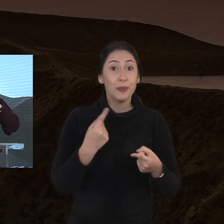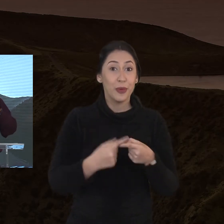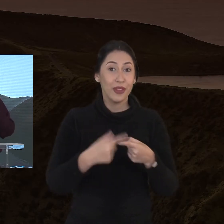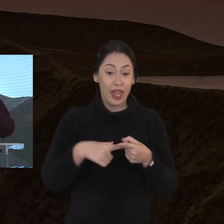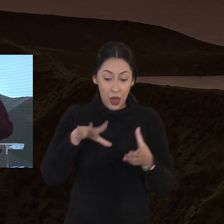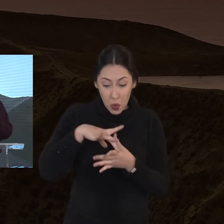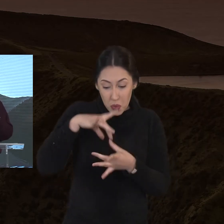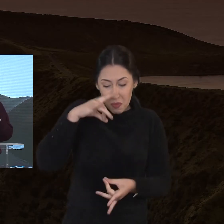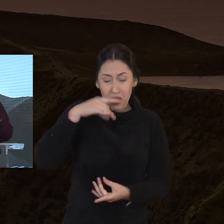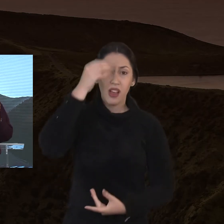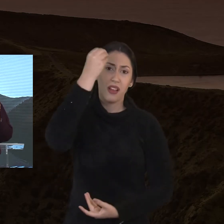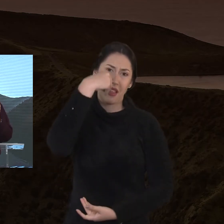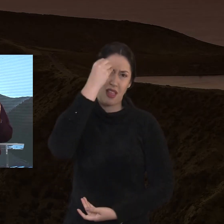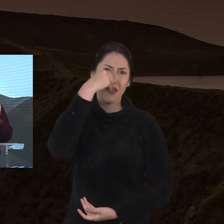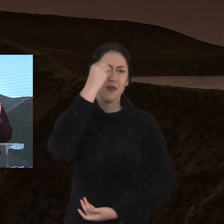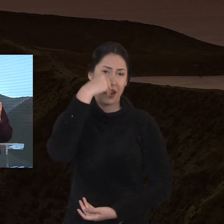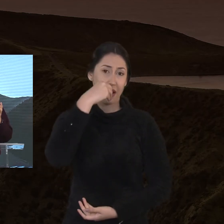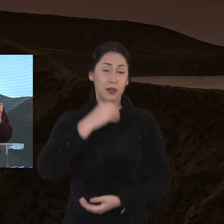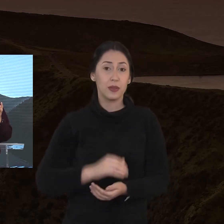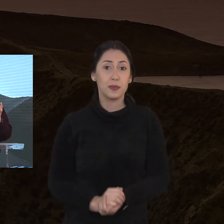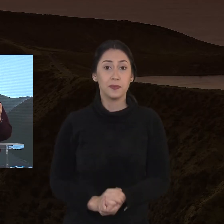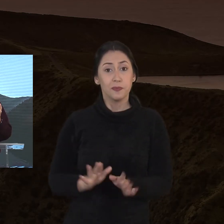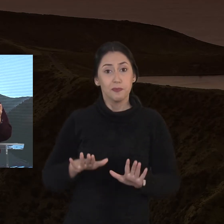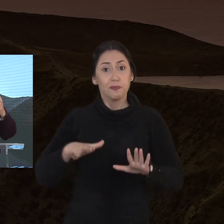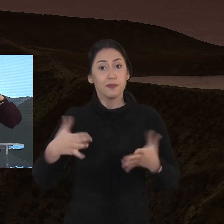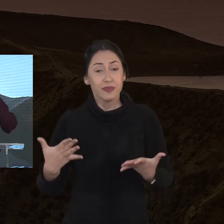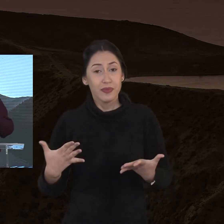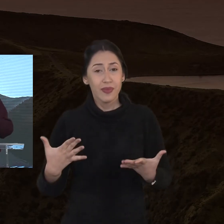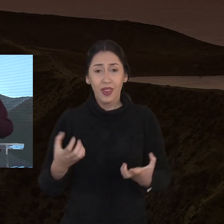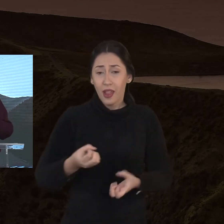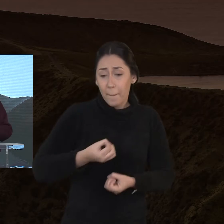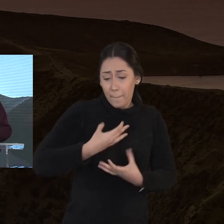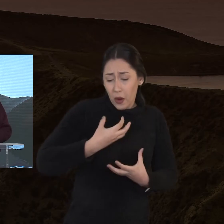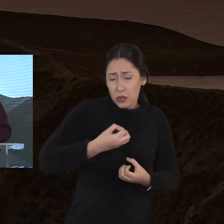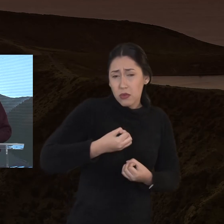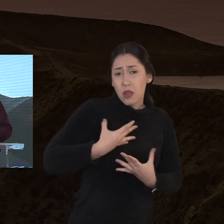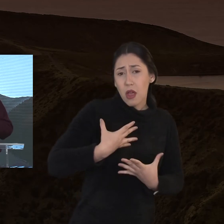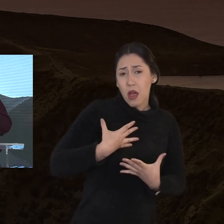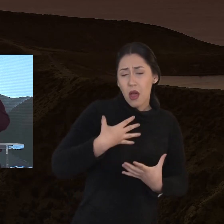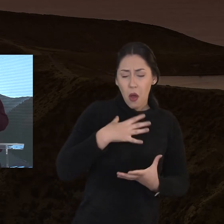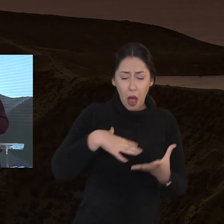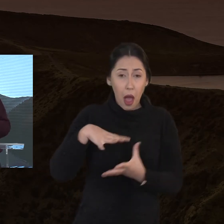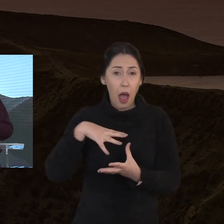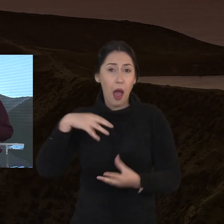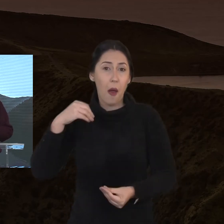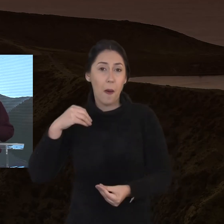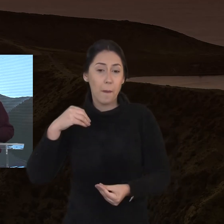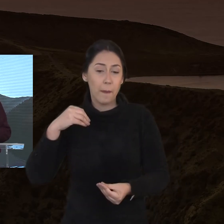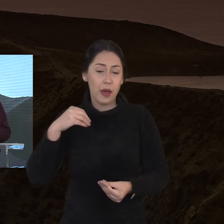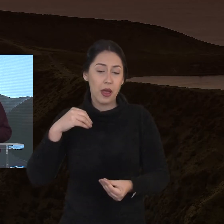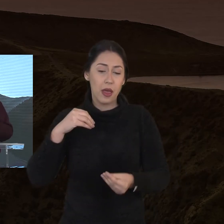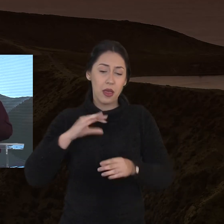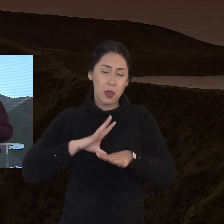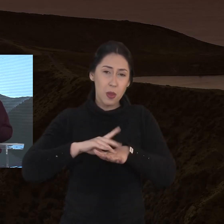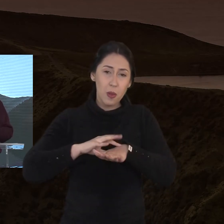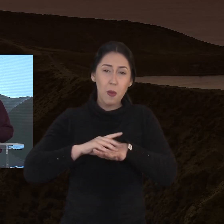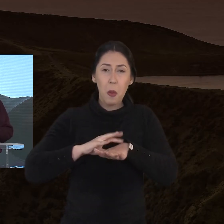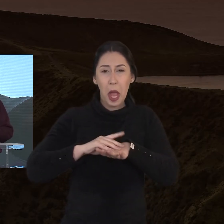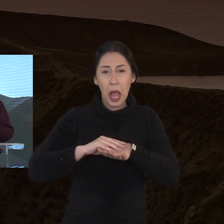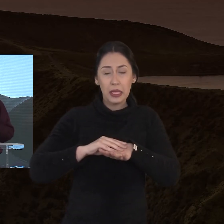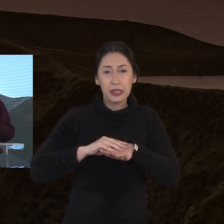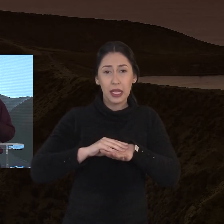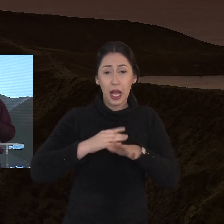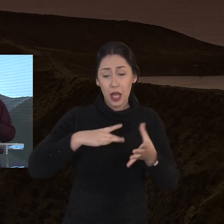daí essa parte mental e emocional a dominam a parte espiritual devia ser o contrário nosso espírito tem que ser